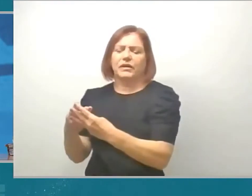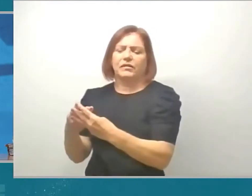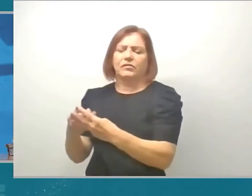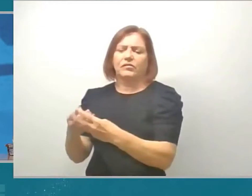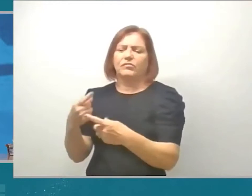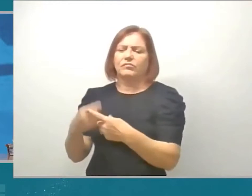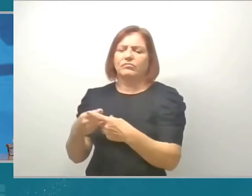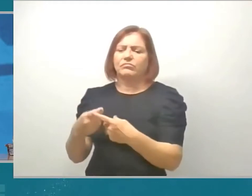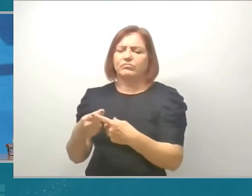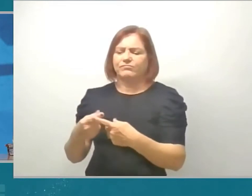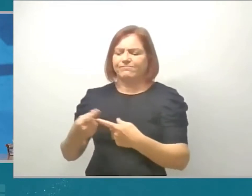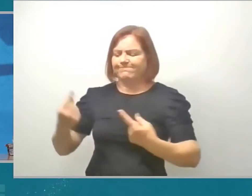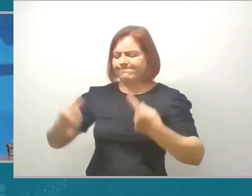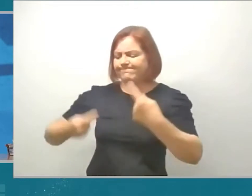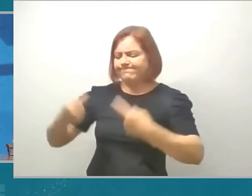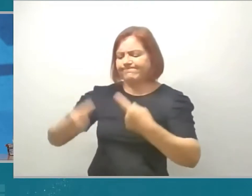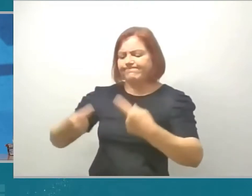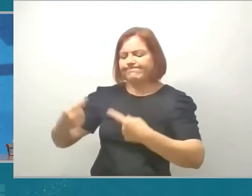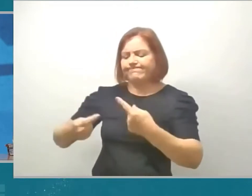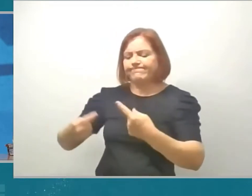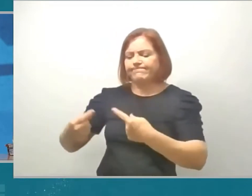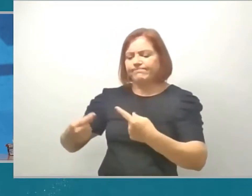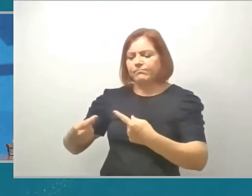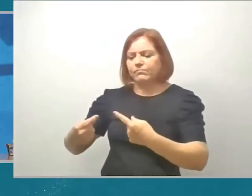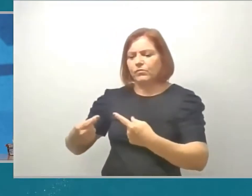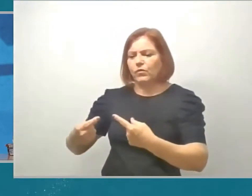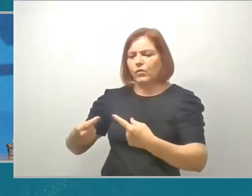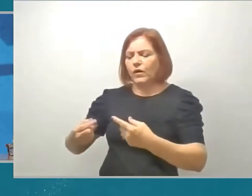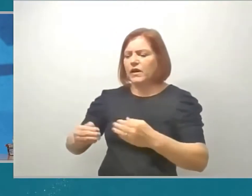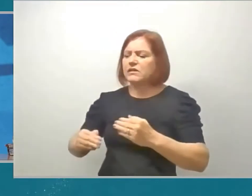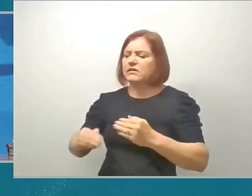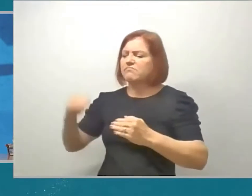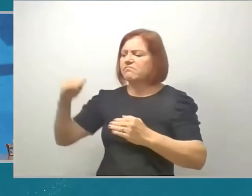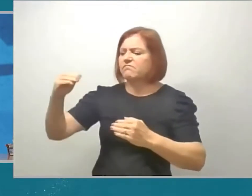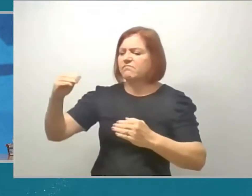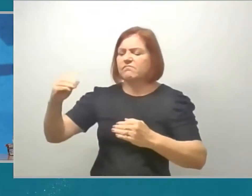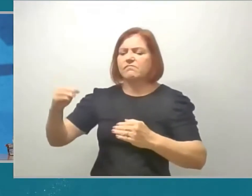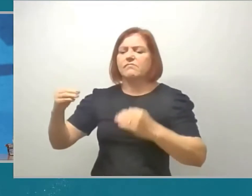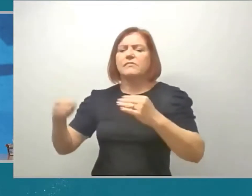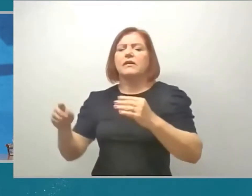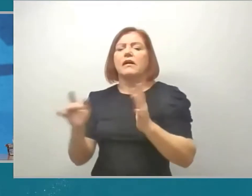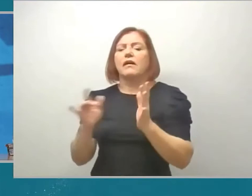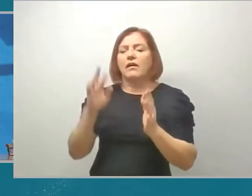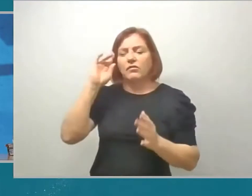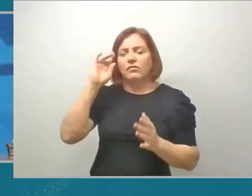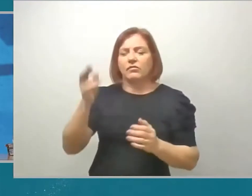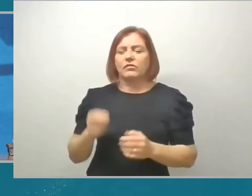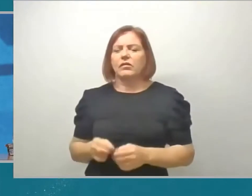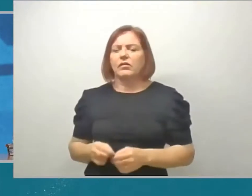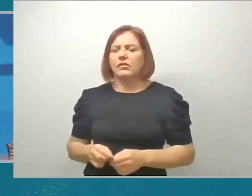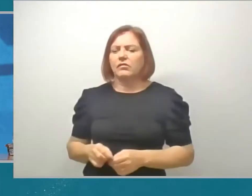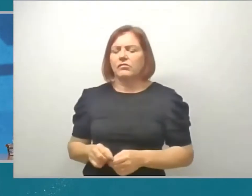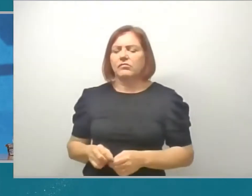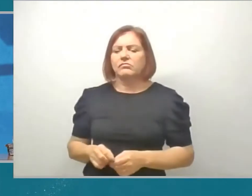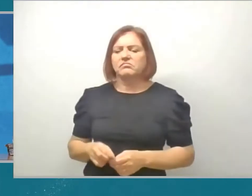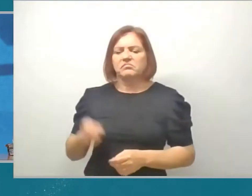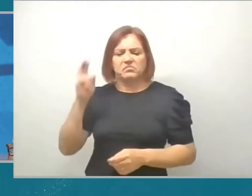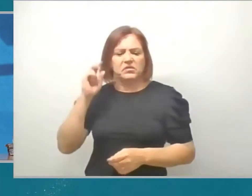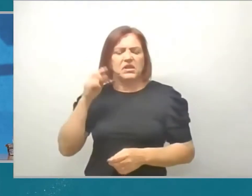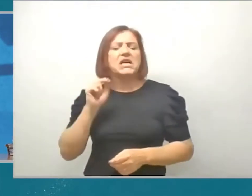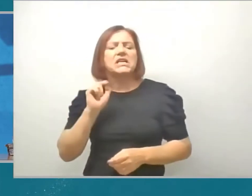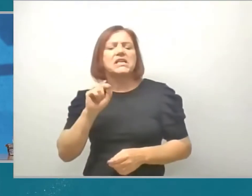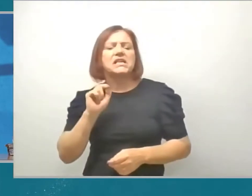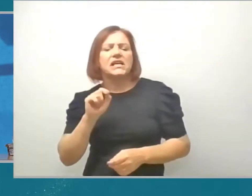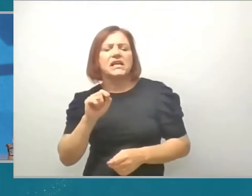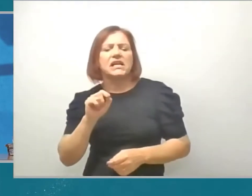Senhor. E quem prendeu ele não foi o Senhor Jesus. Foi, né? Foram os Herodes, né?